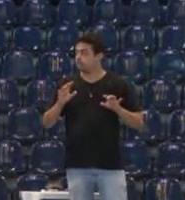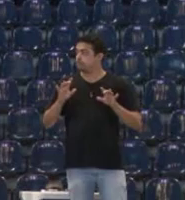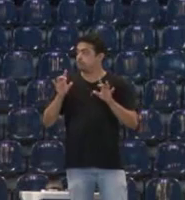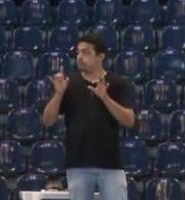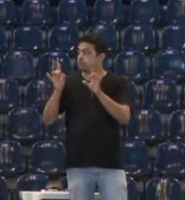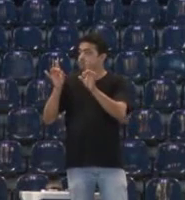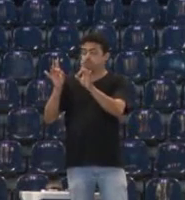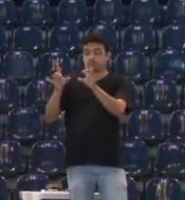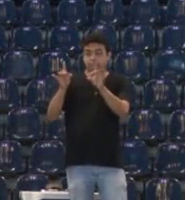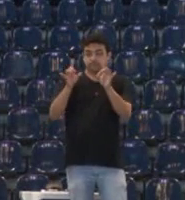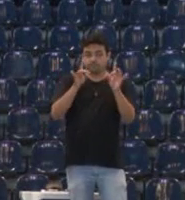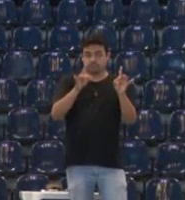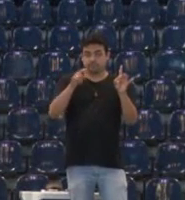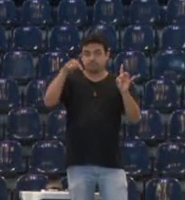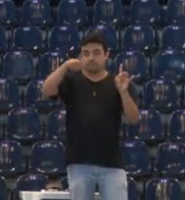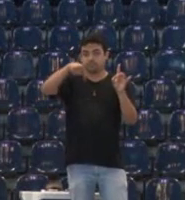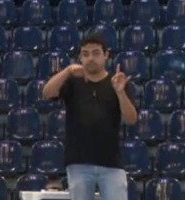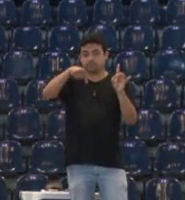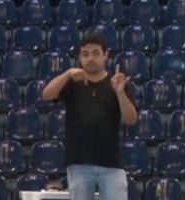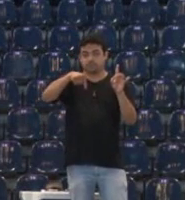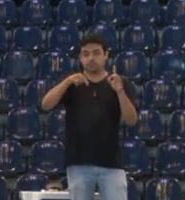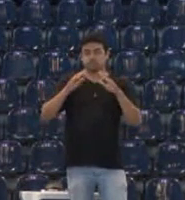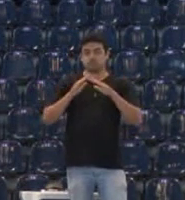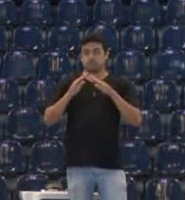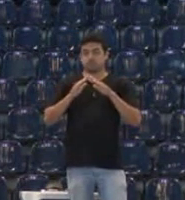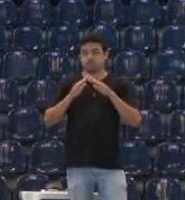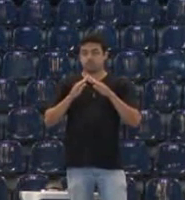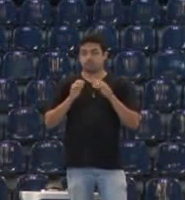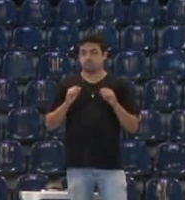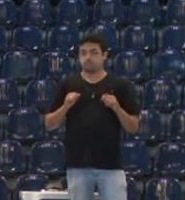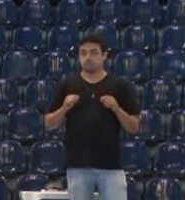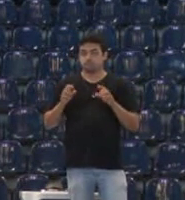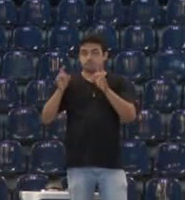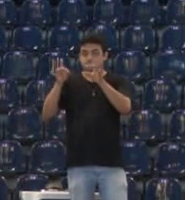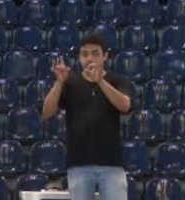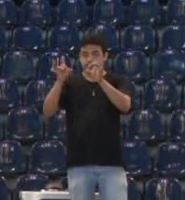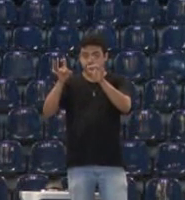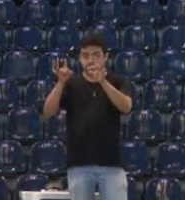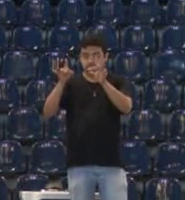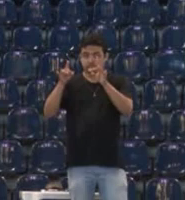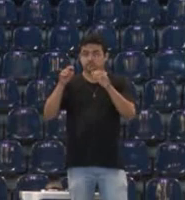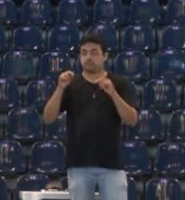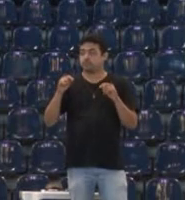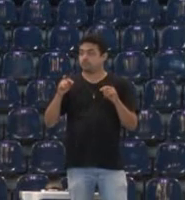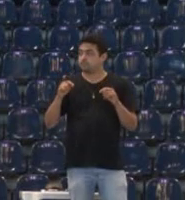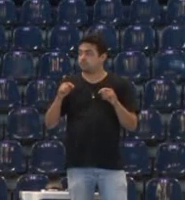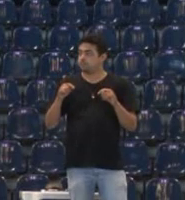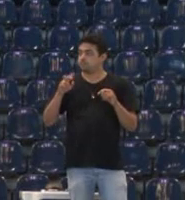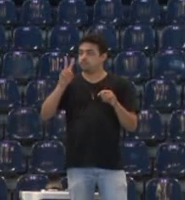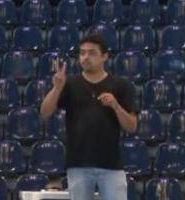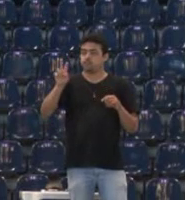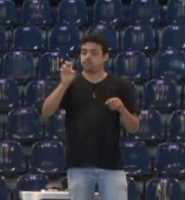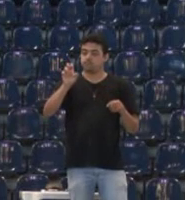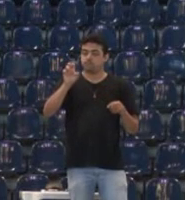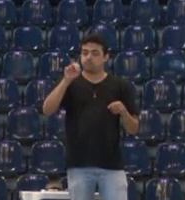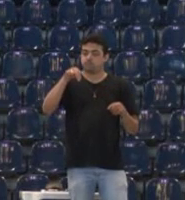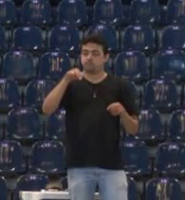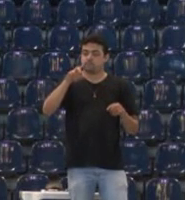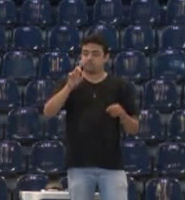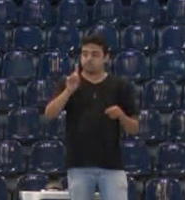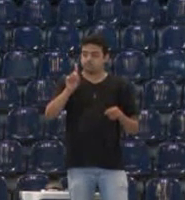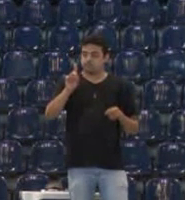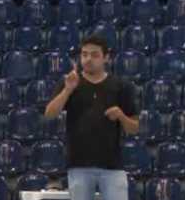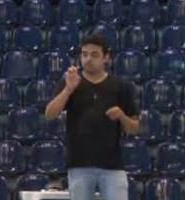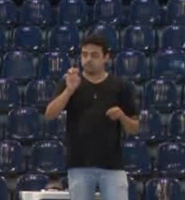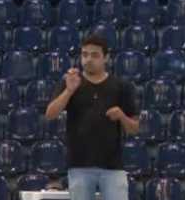disse essa casa vende-se tá escrito assim ó ver é e